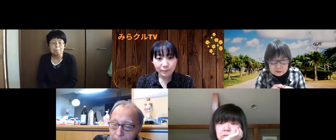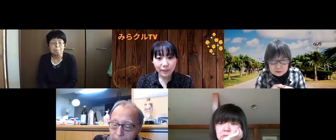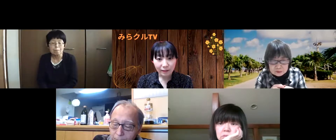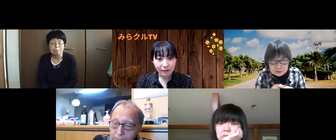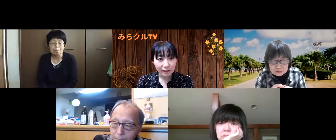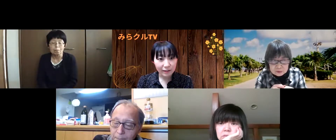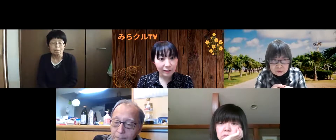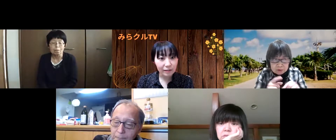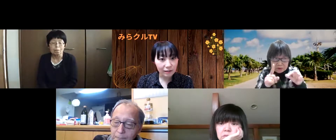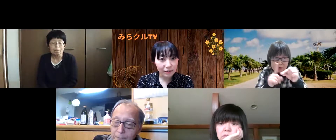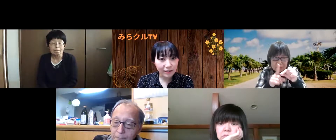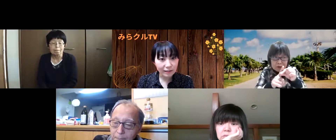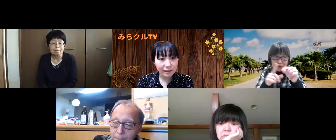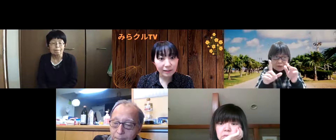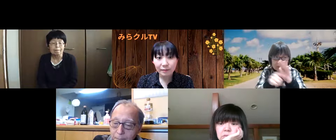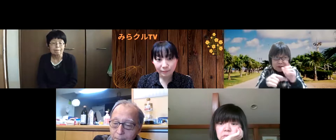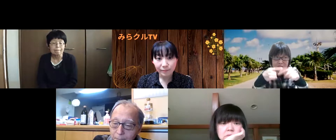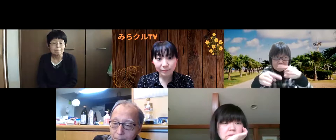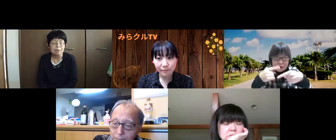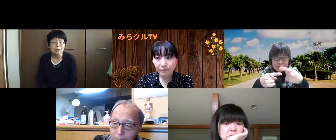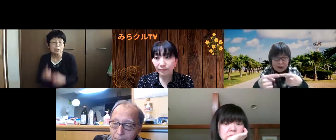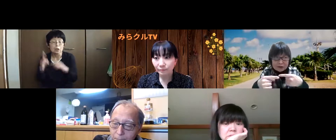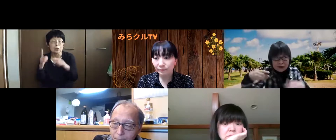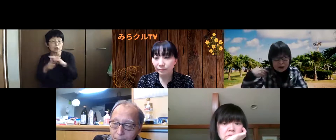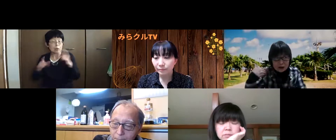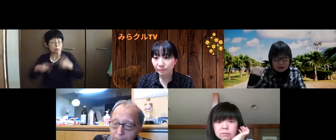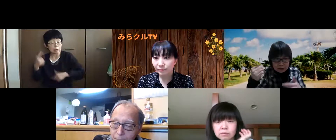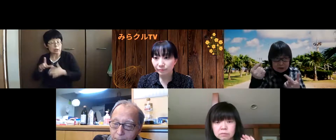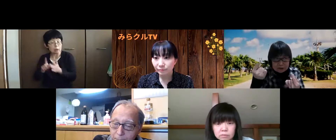まだあれですかね。 中学校の時、手話は知らなかった。